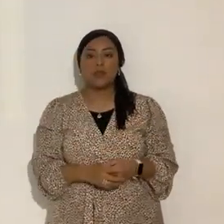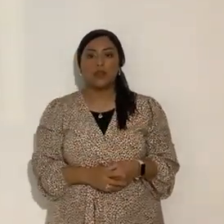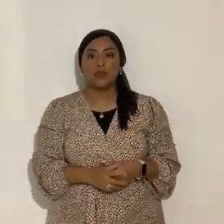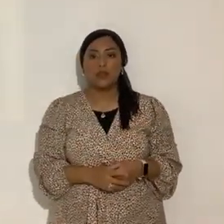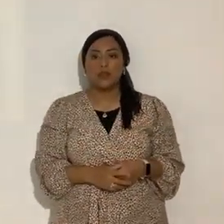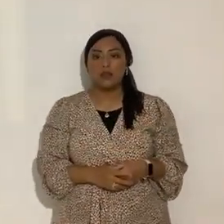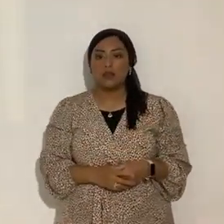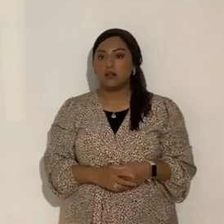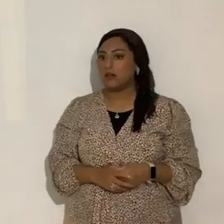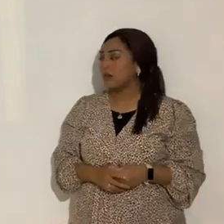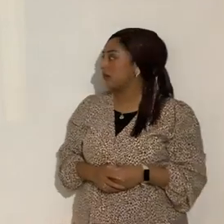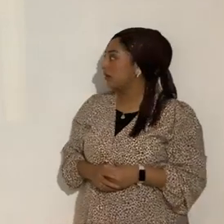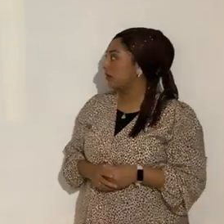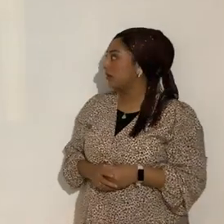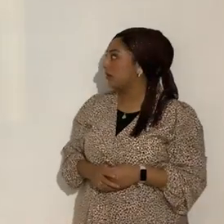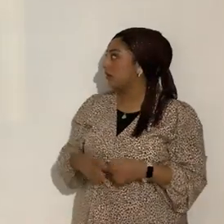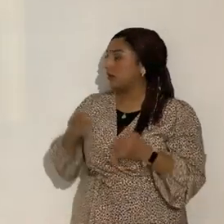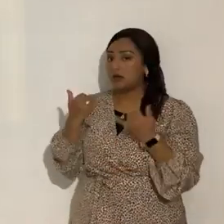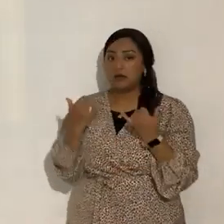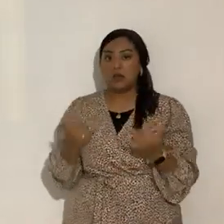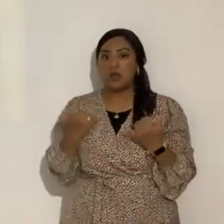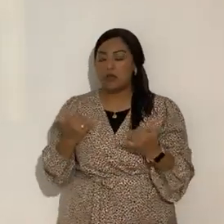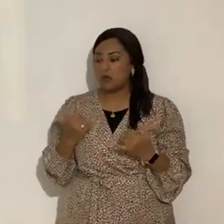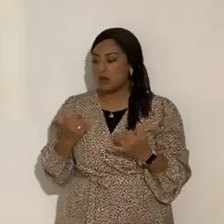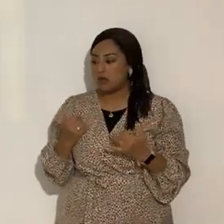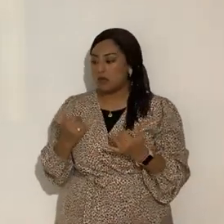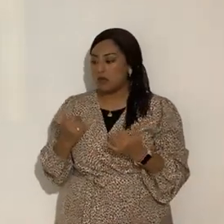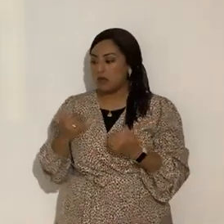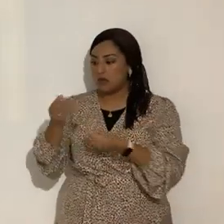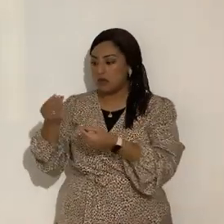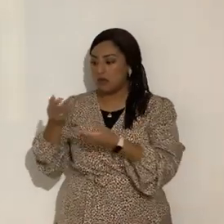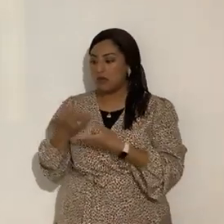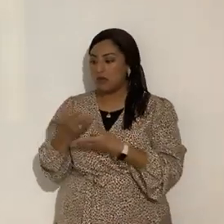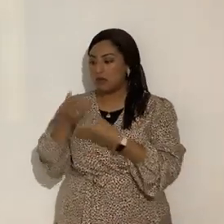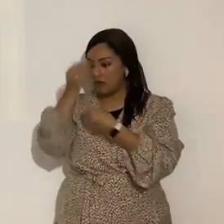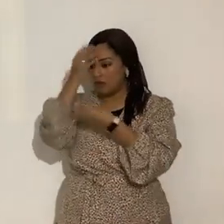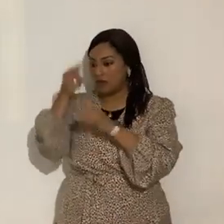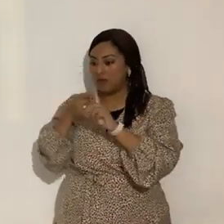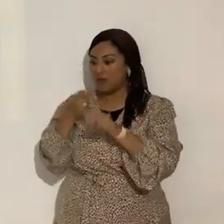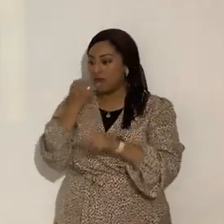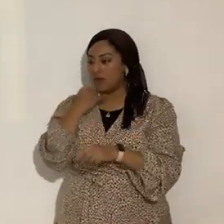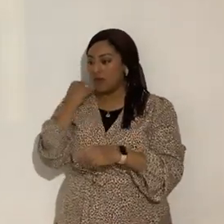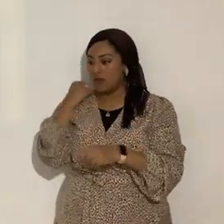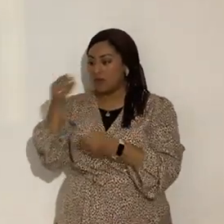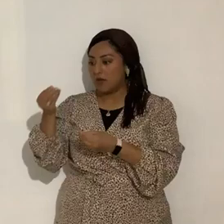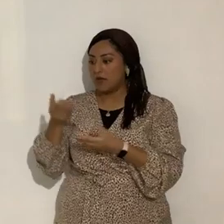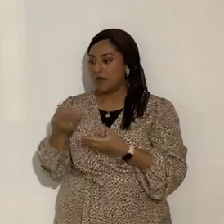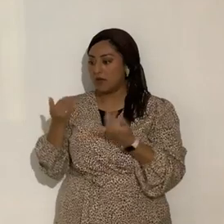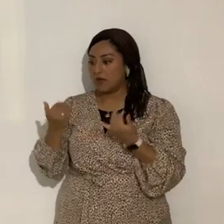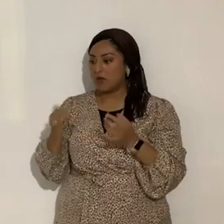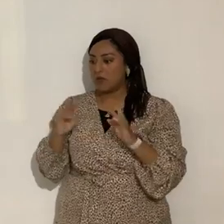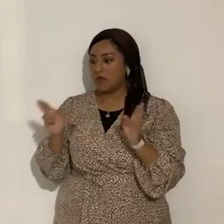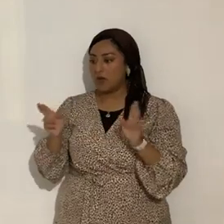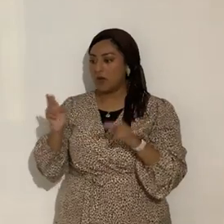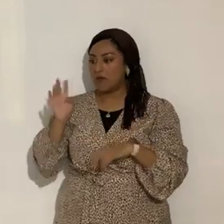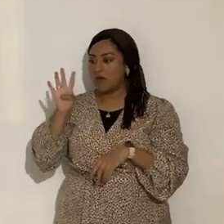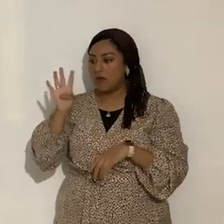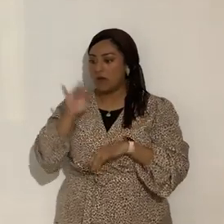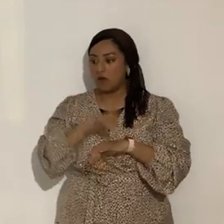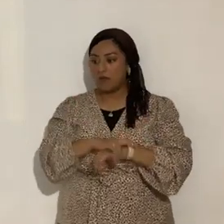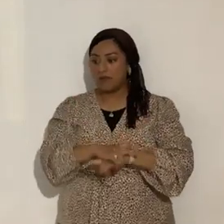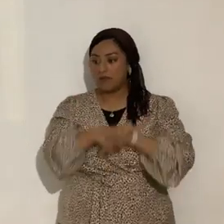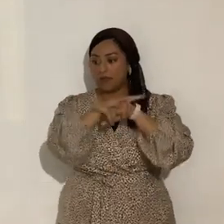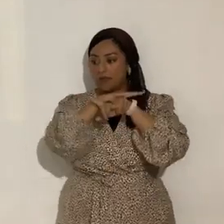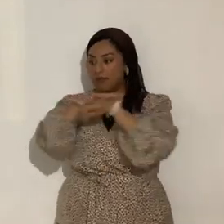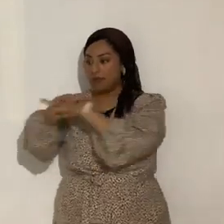Perdón, voy a interrumpir porque nos están mandando esta información desde Israel. Ya son 4 oleadas de drones